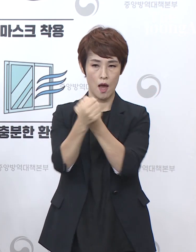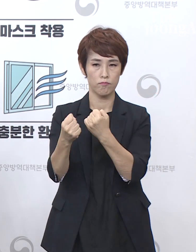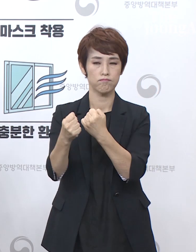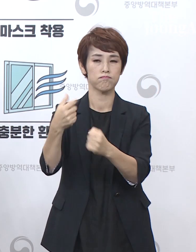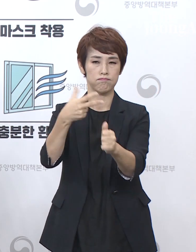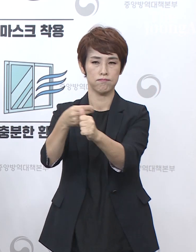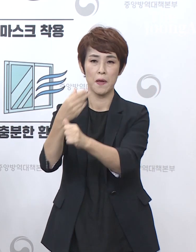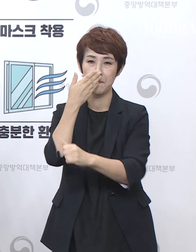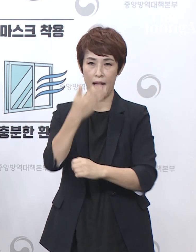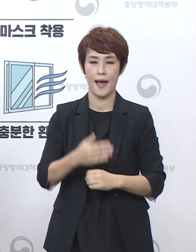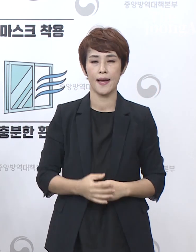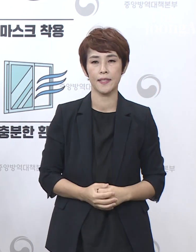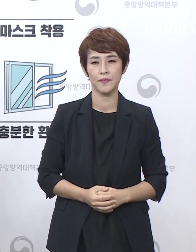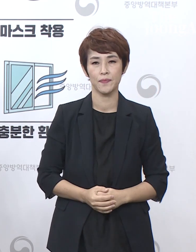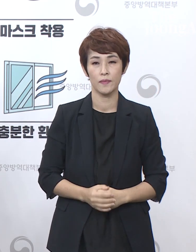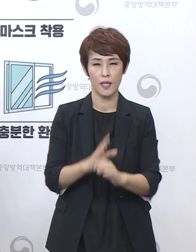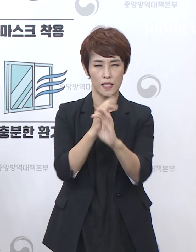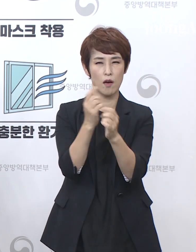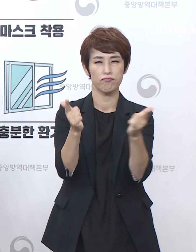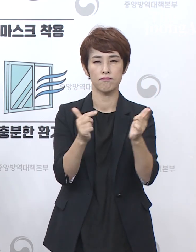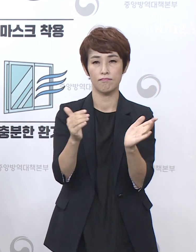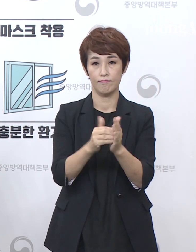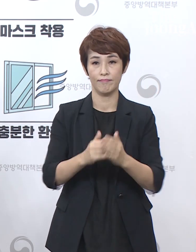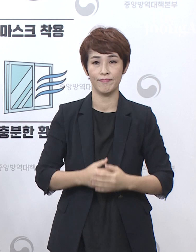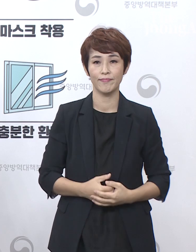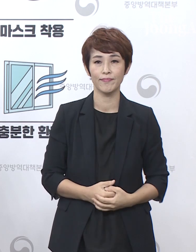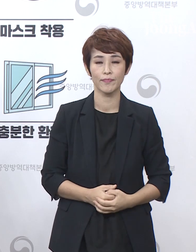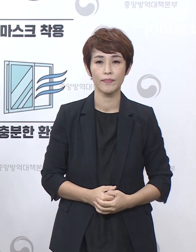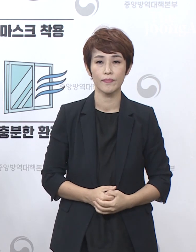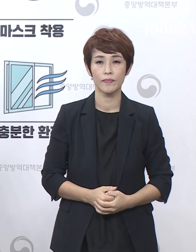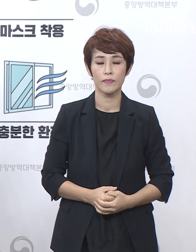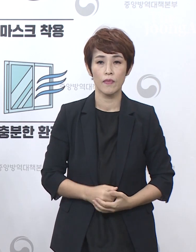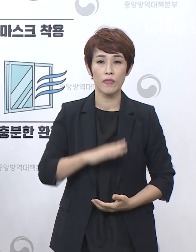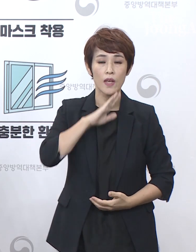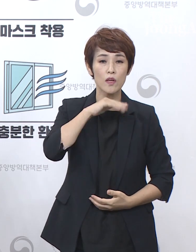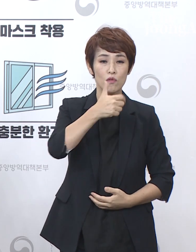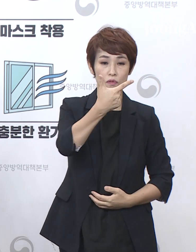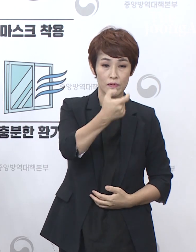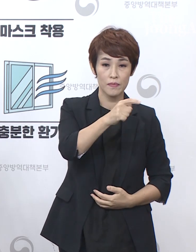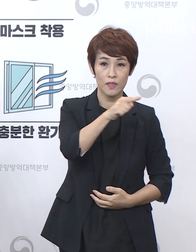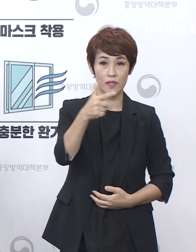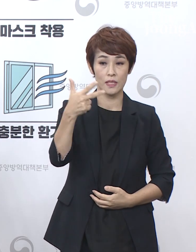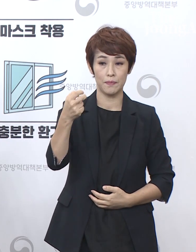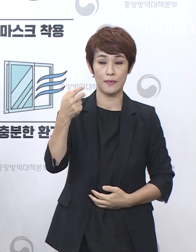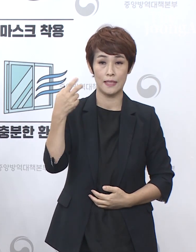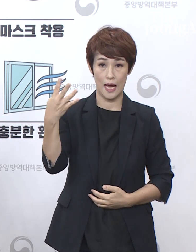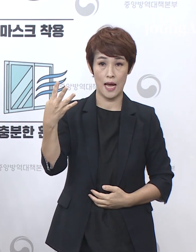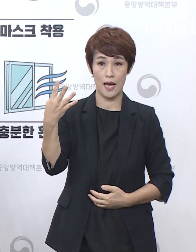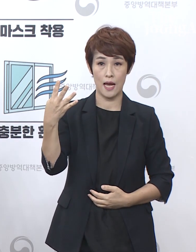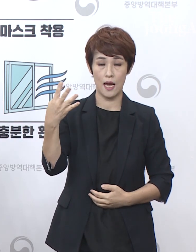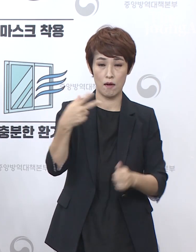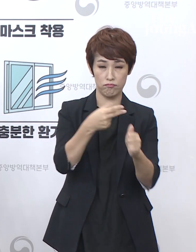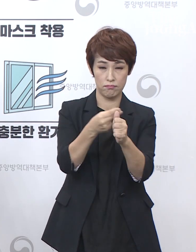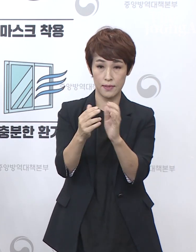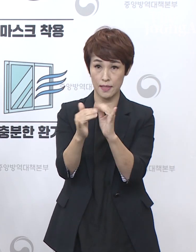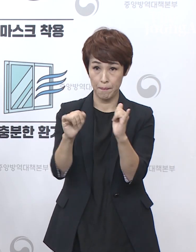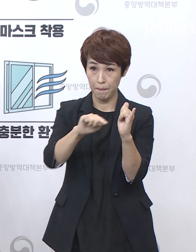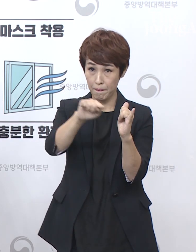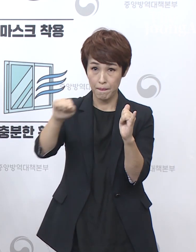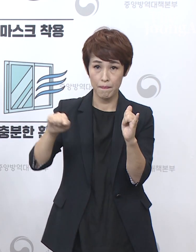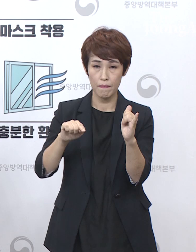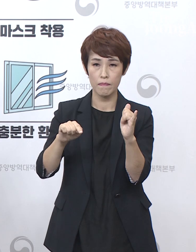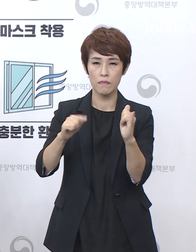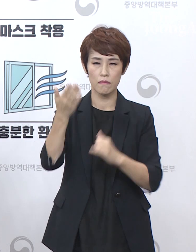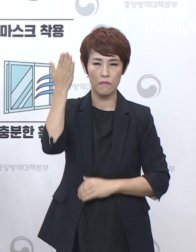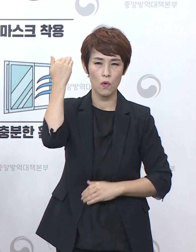접종이 가능하도록 조정하였습니다. 아울러 60세에서 74세 고령층 대상자 중에